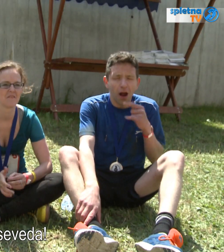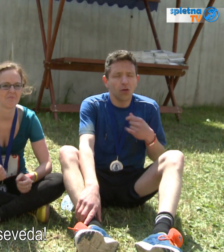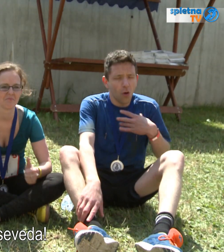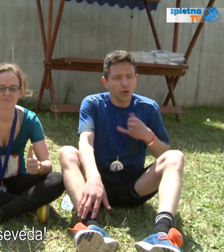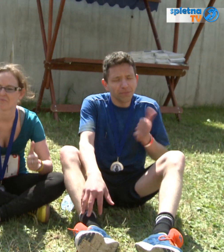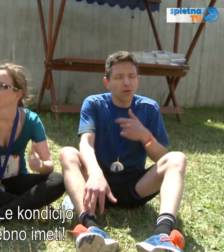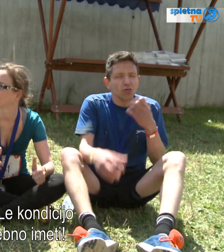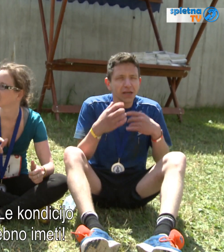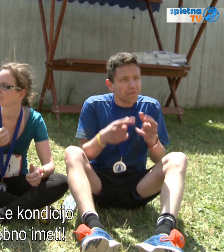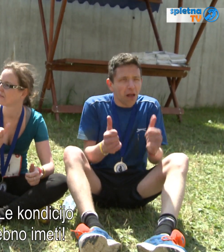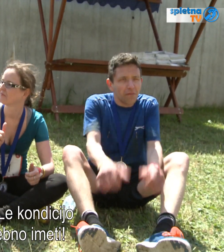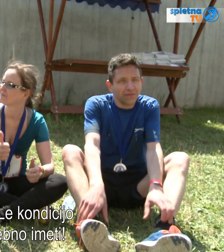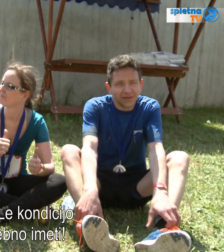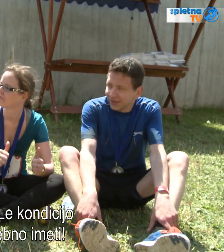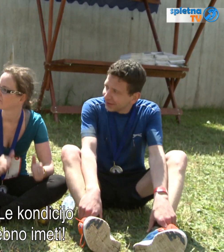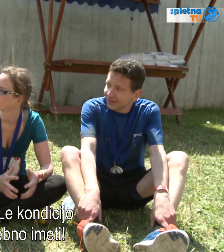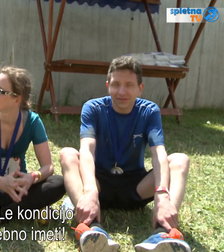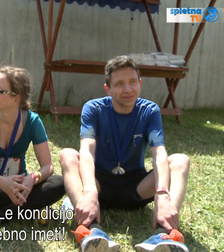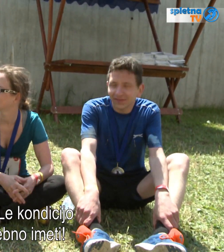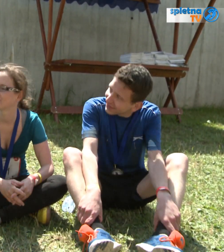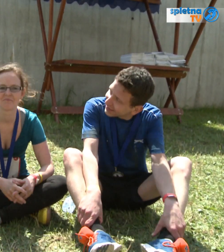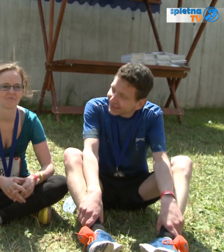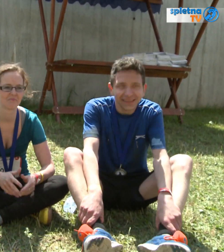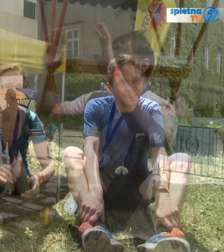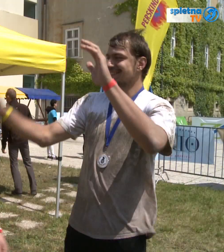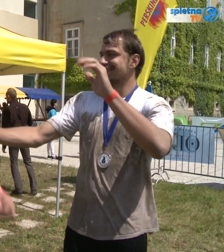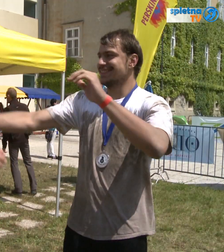Dušan Debeljak. Imamo Dušana tu.